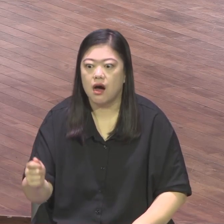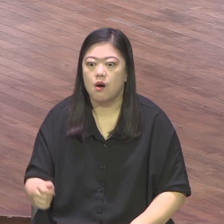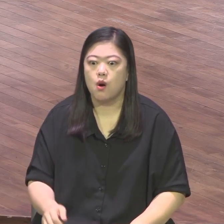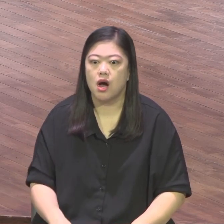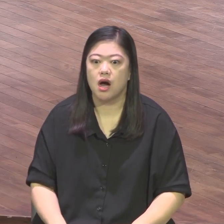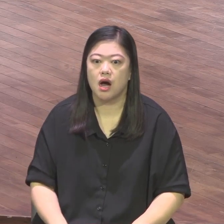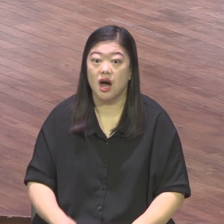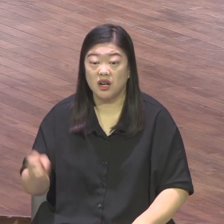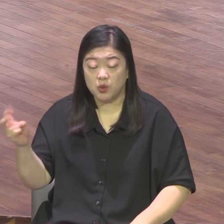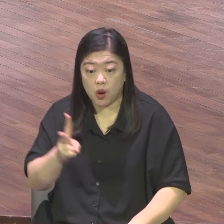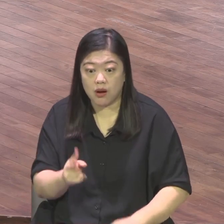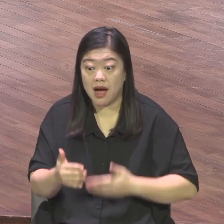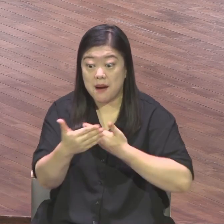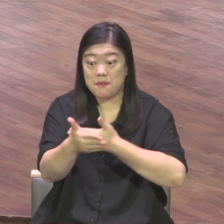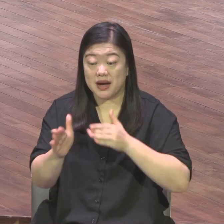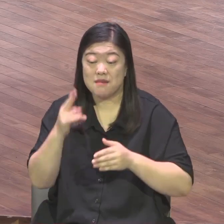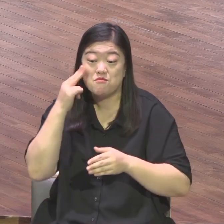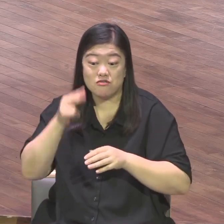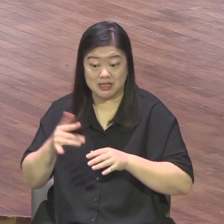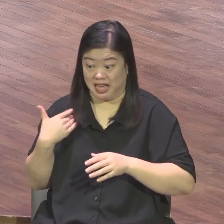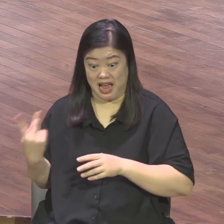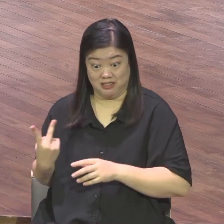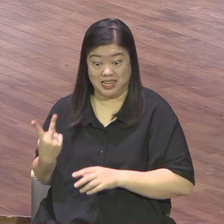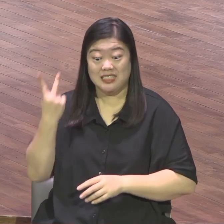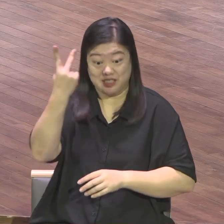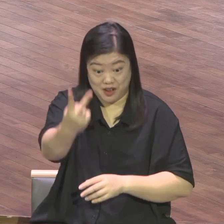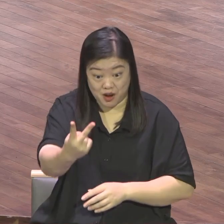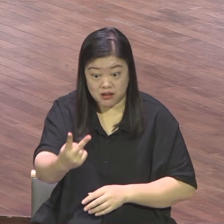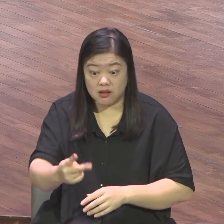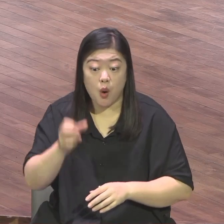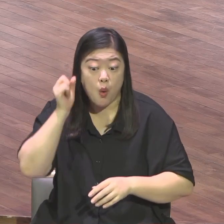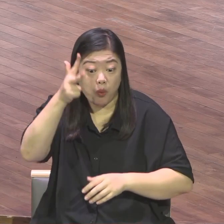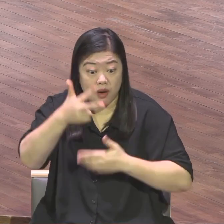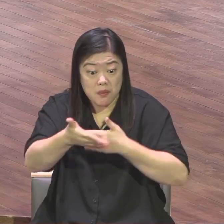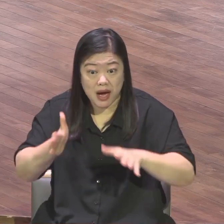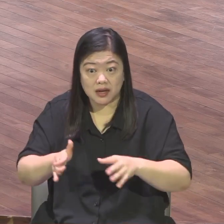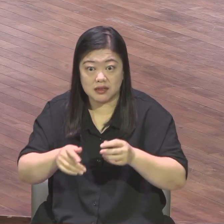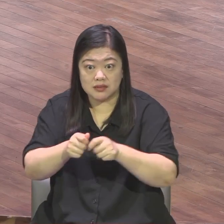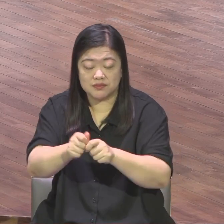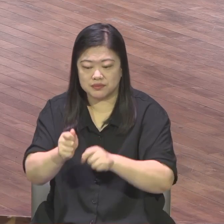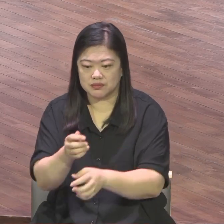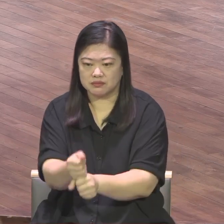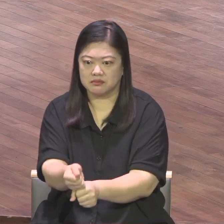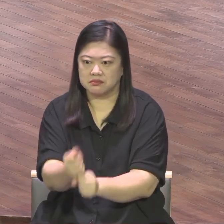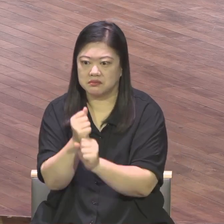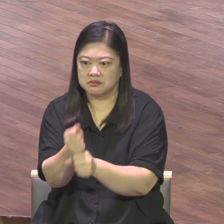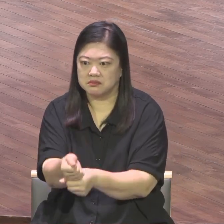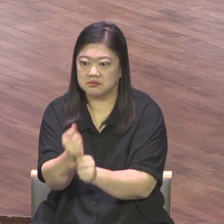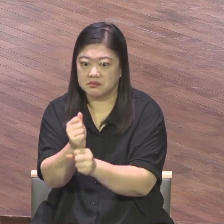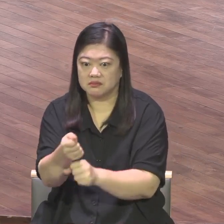쭉 펴놓고 미국 가가지고 이, 그럼 방에서 호텔에 앉아가고 이러고 있어요. 이러고.